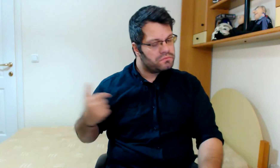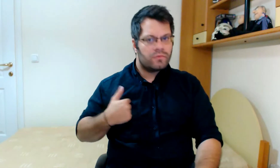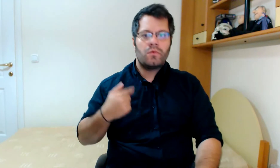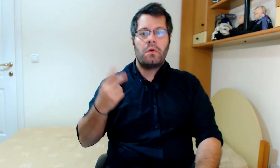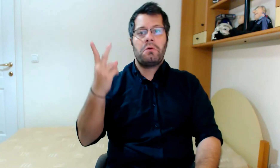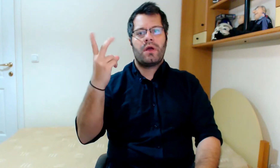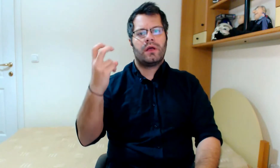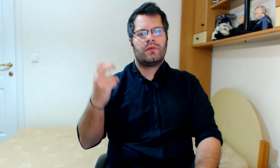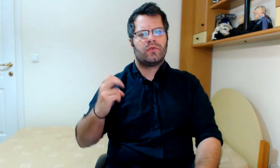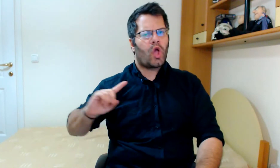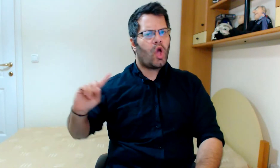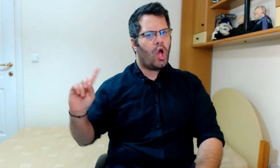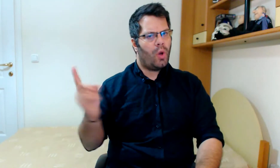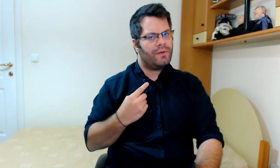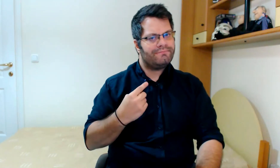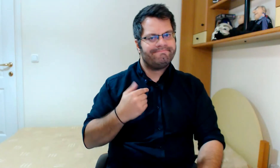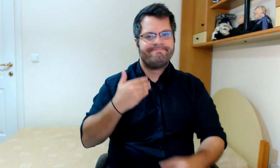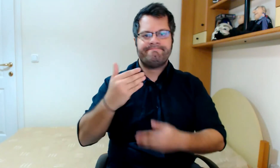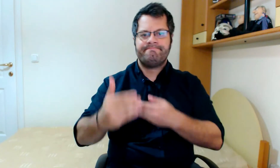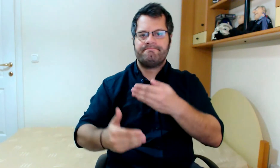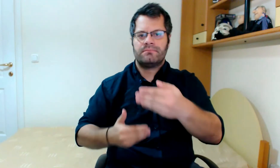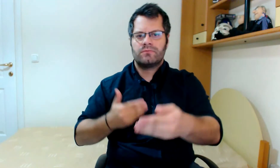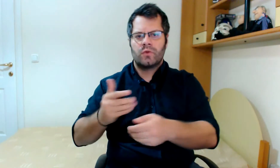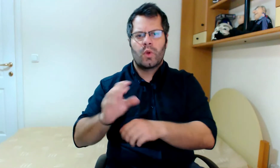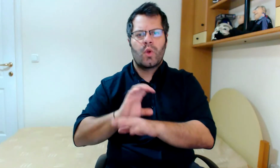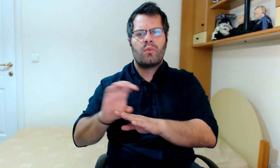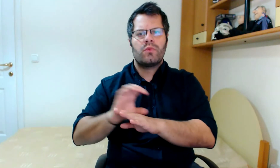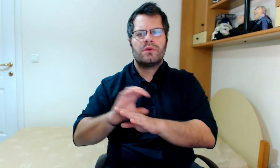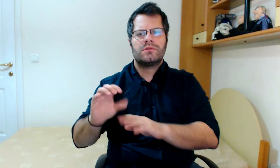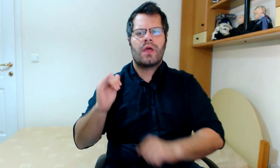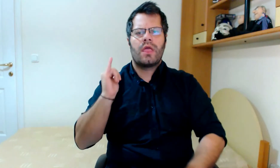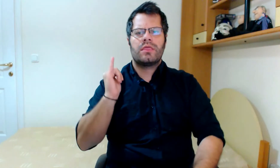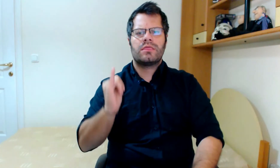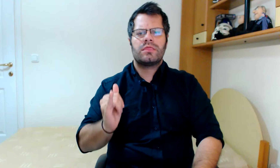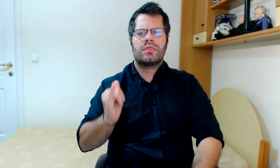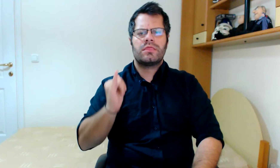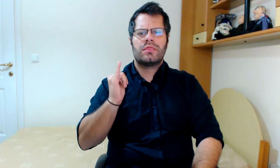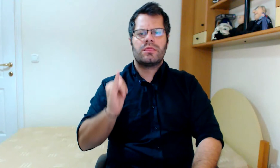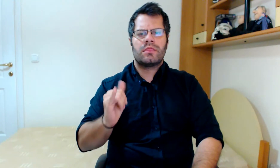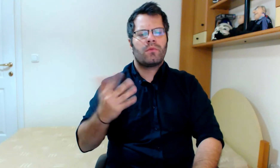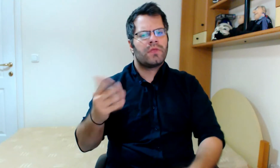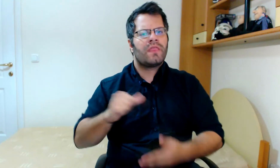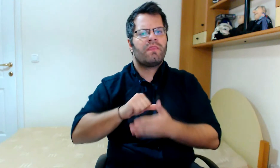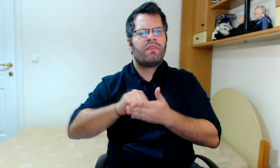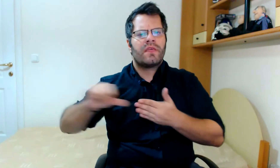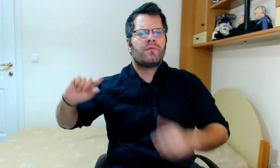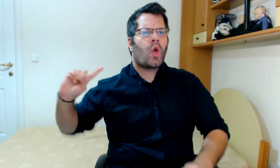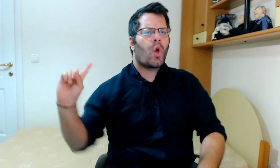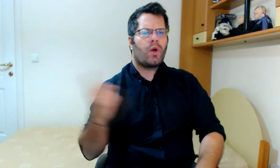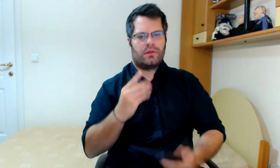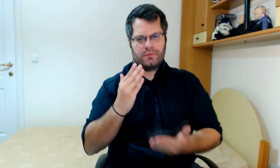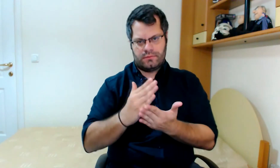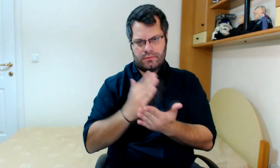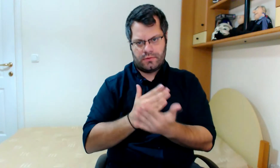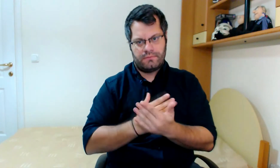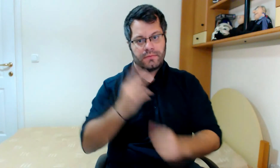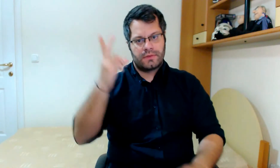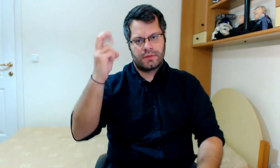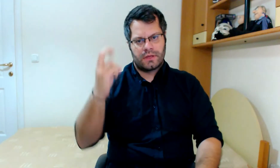Και έτσι εγώ τα κατέβασα όλα. Αργότερα ο υπολογιστής μου σερνόταν, έτσι αποφάσισα να διαγράψω όλα τα προγράμματα και